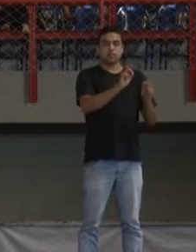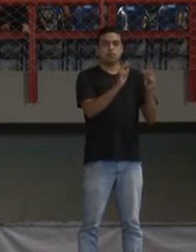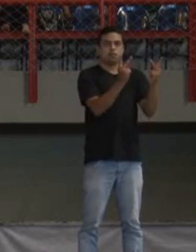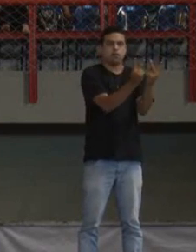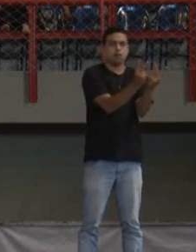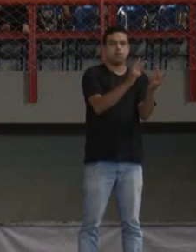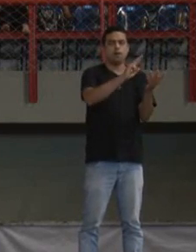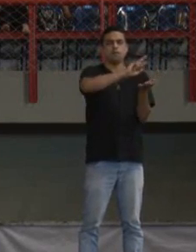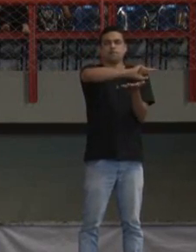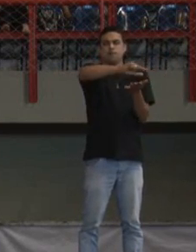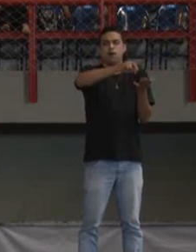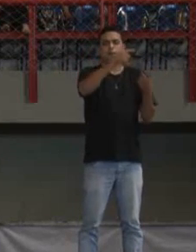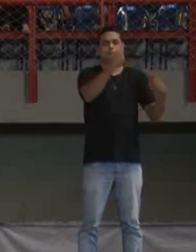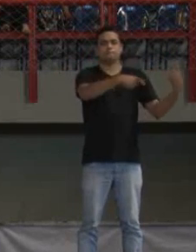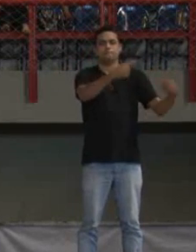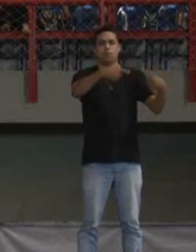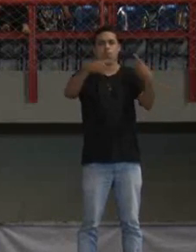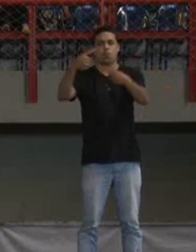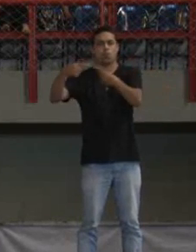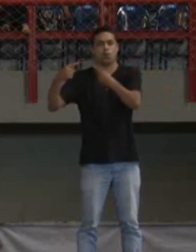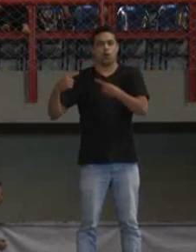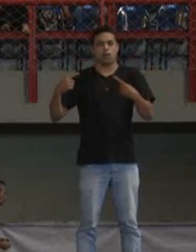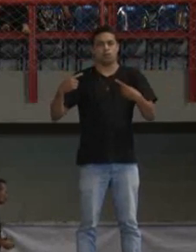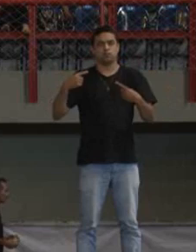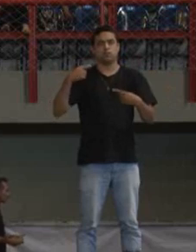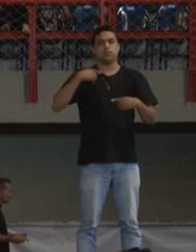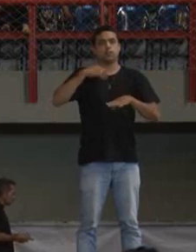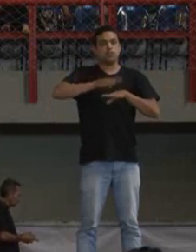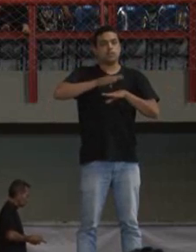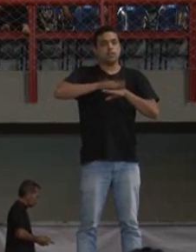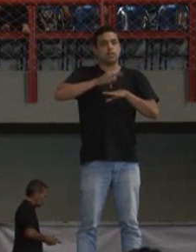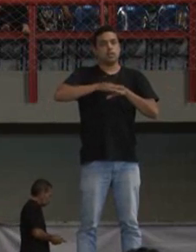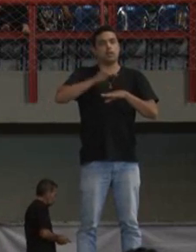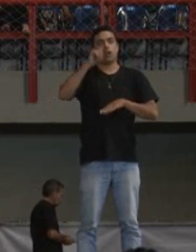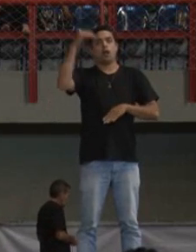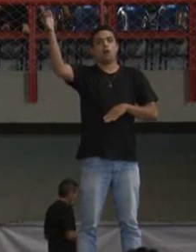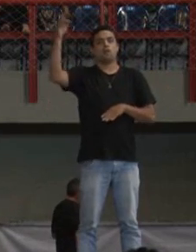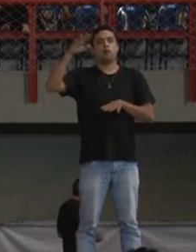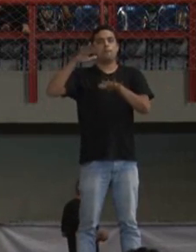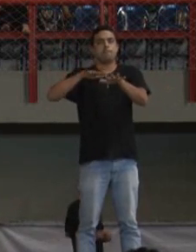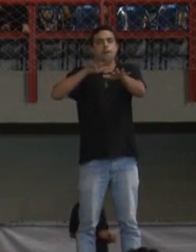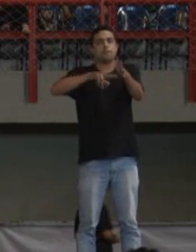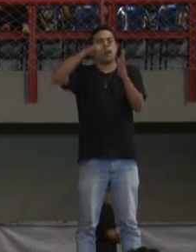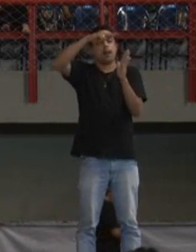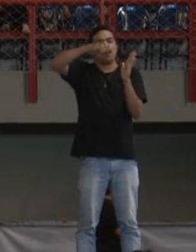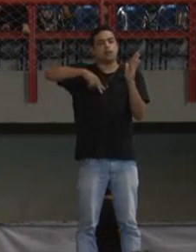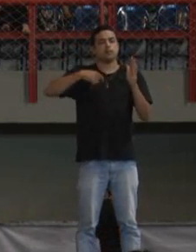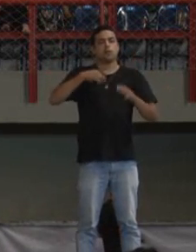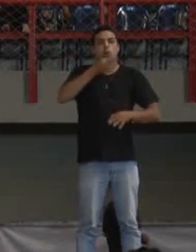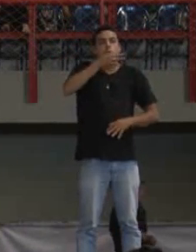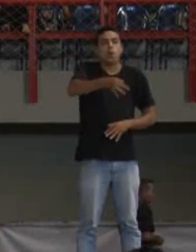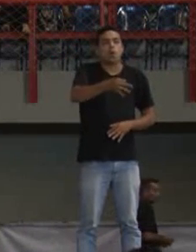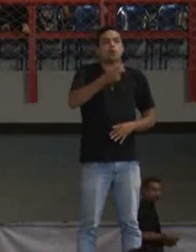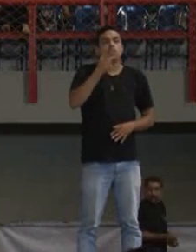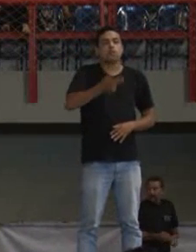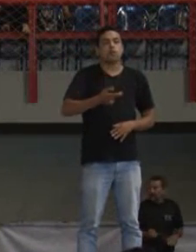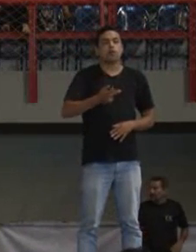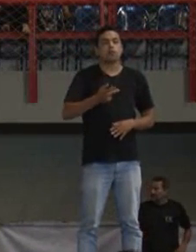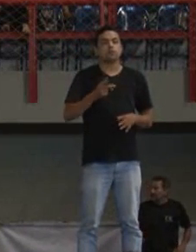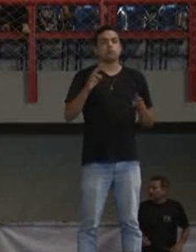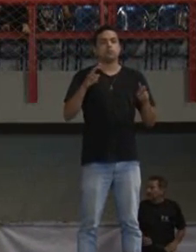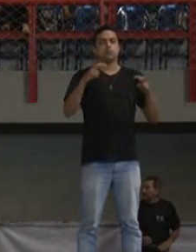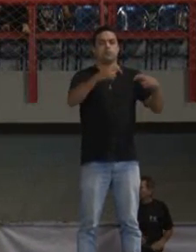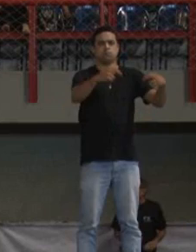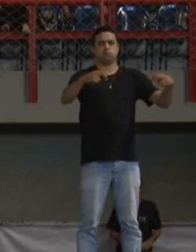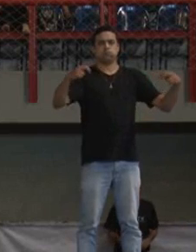de políticos. E ele lá fora só lendo sobre as manifestações. Primeiro comentário que o Papa fez, olhando cercado